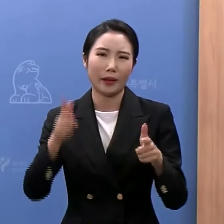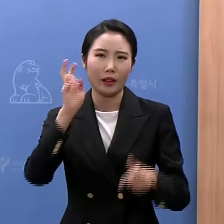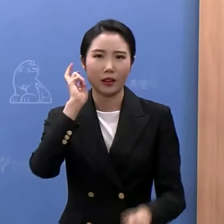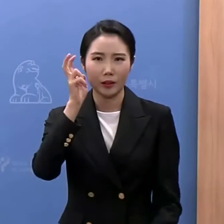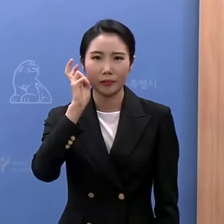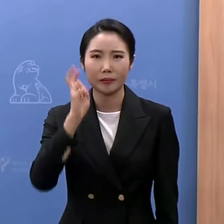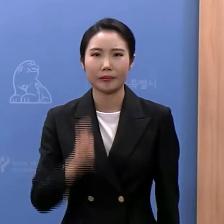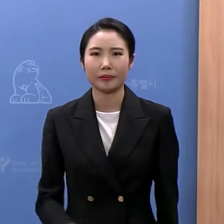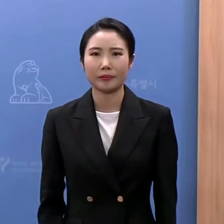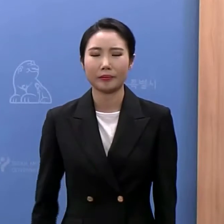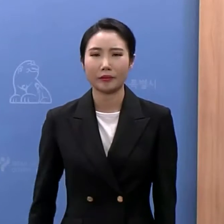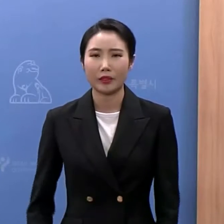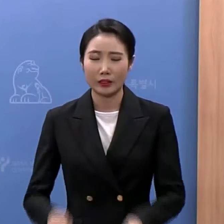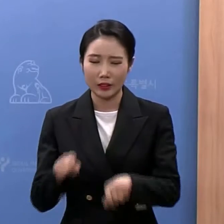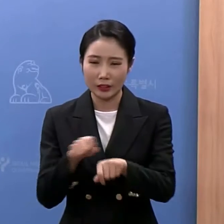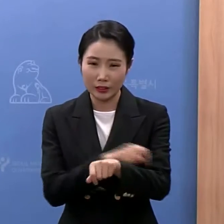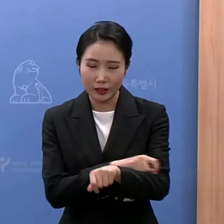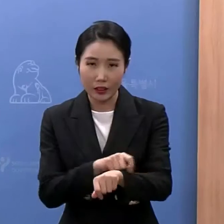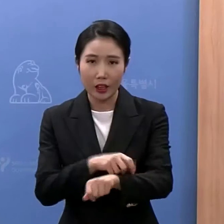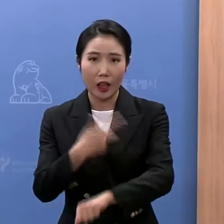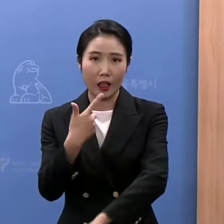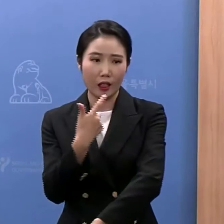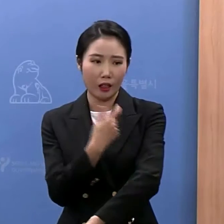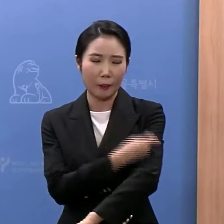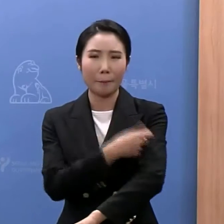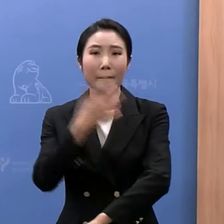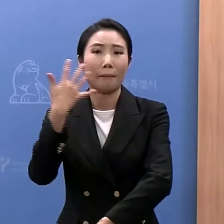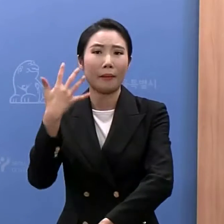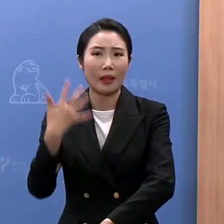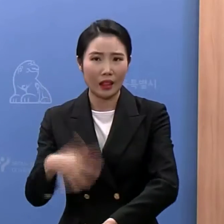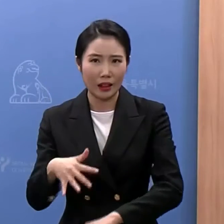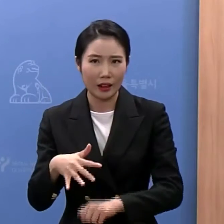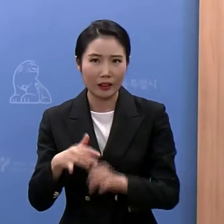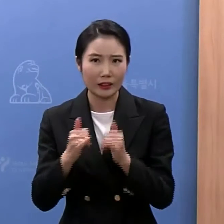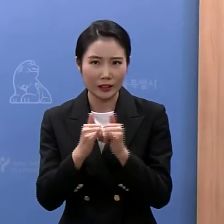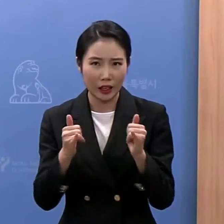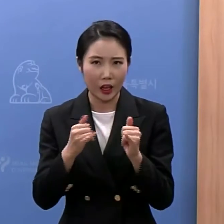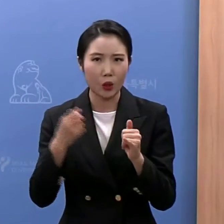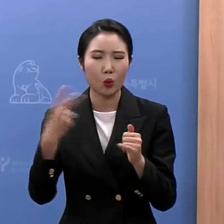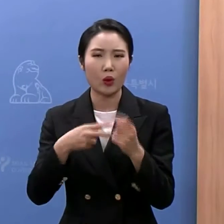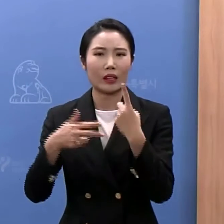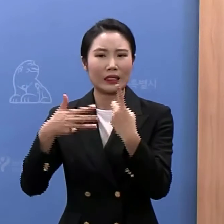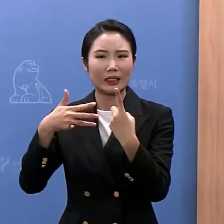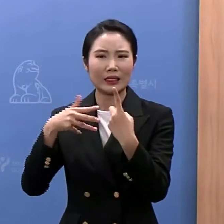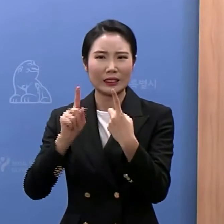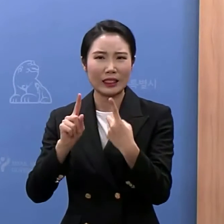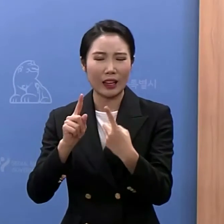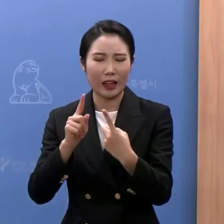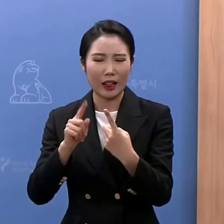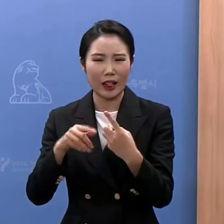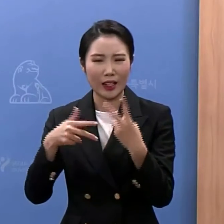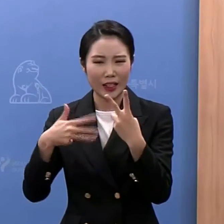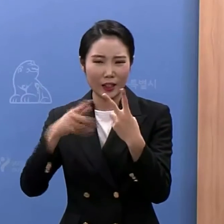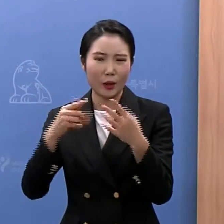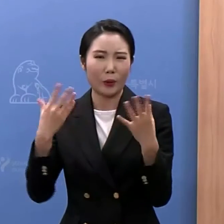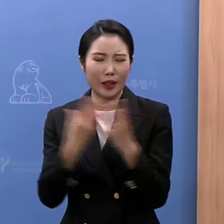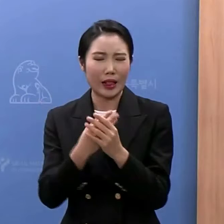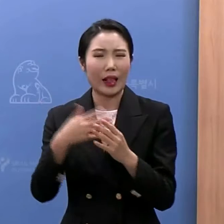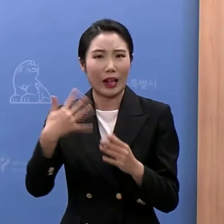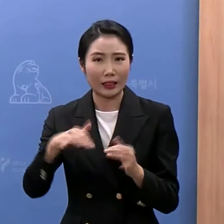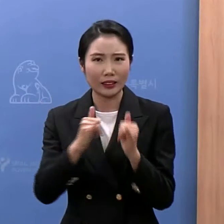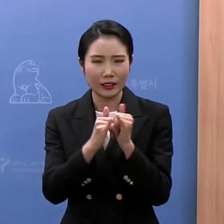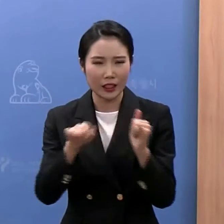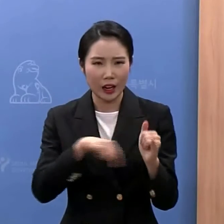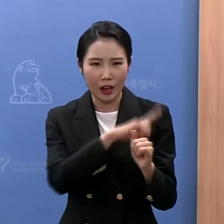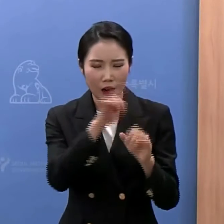있습니다. 특히 예방접종 미완료 연령대인 20대에서 40대 확진자가